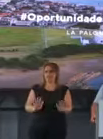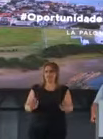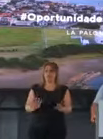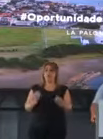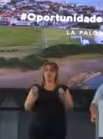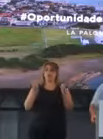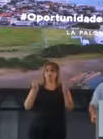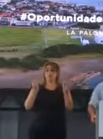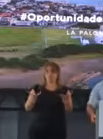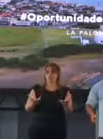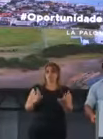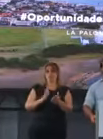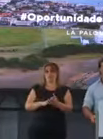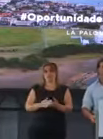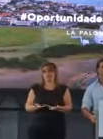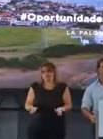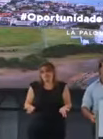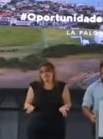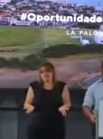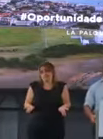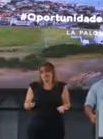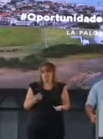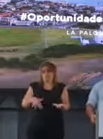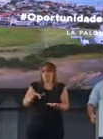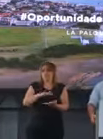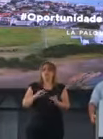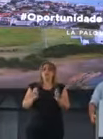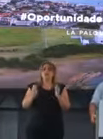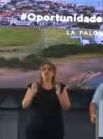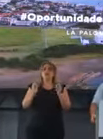Por cuestiones nimias y menores, acá está